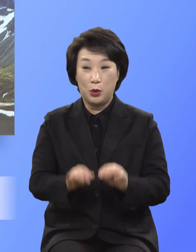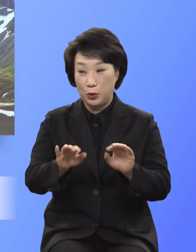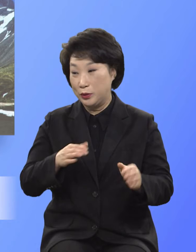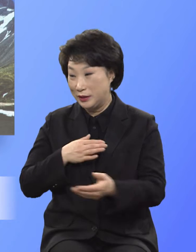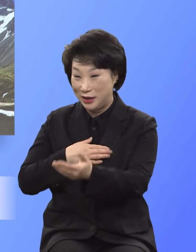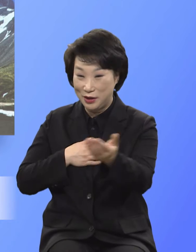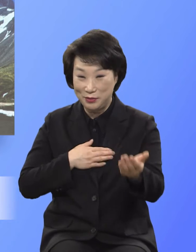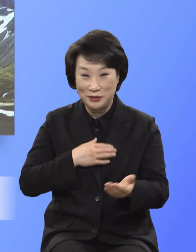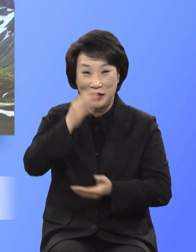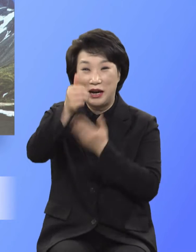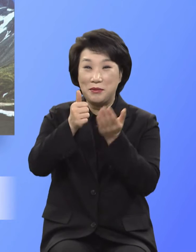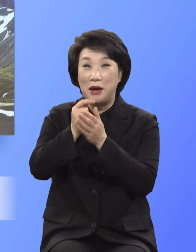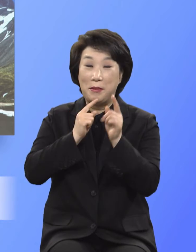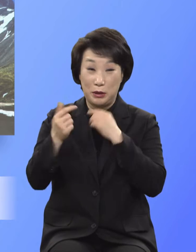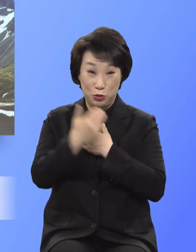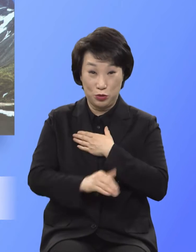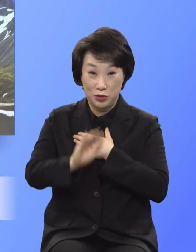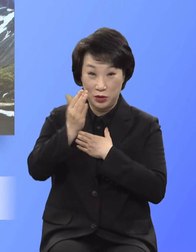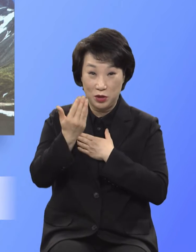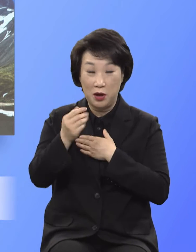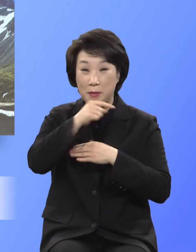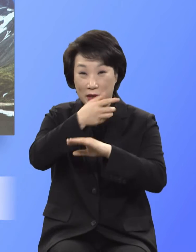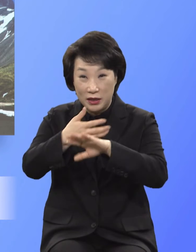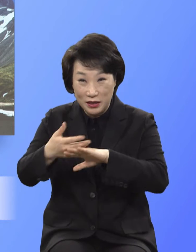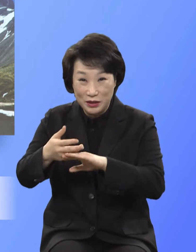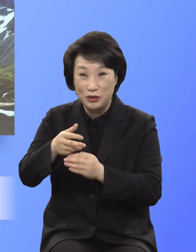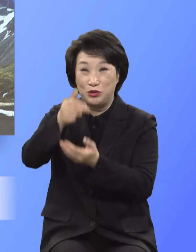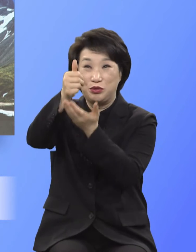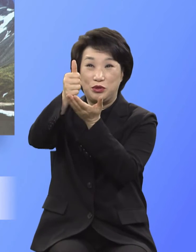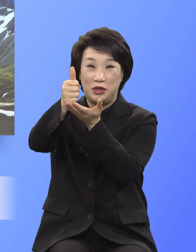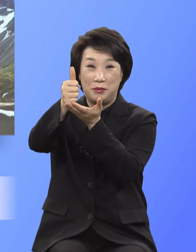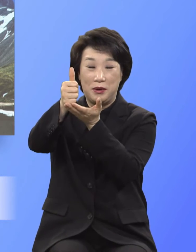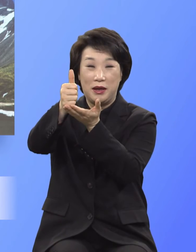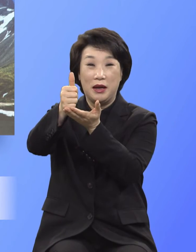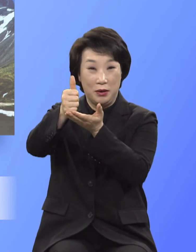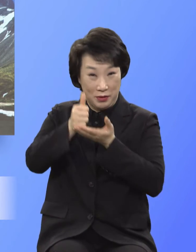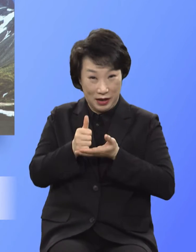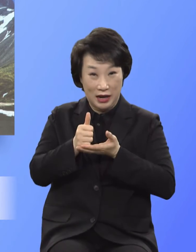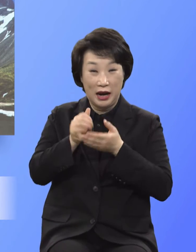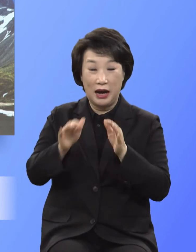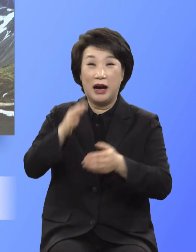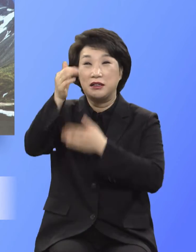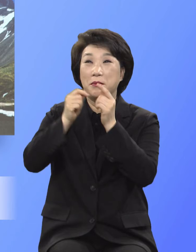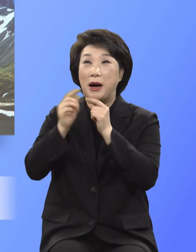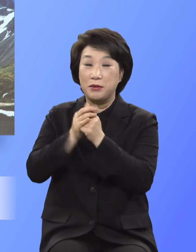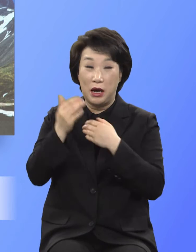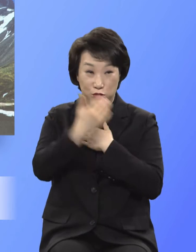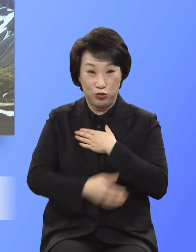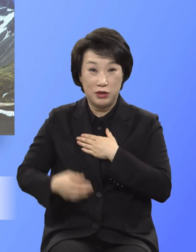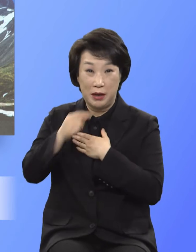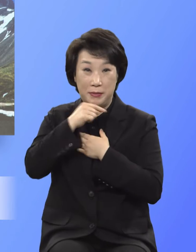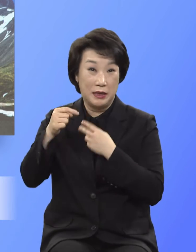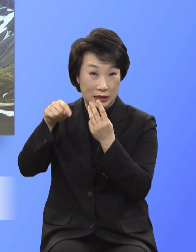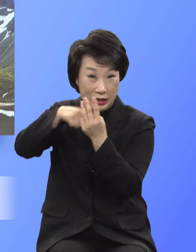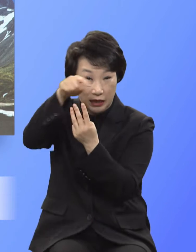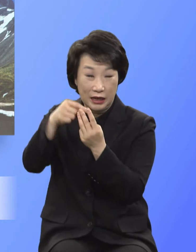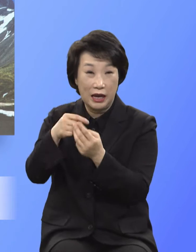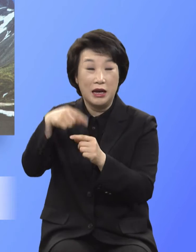오늘도 여러분이 말씀이 육신이 되어 피를 흘리신 주님, 말씀과 육신과 피는